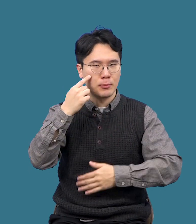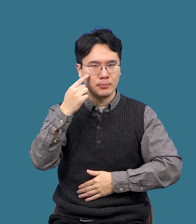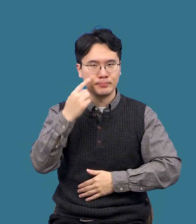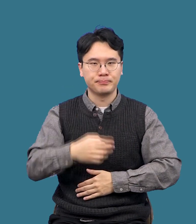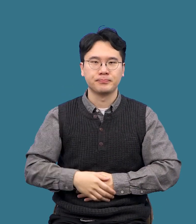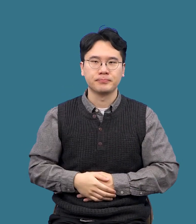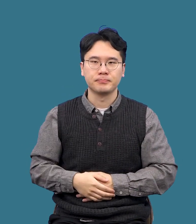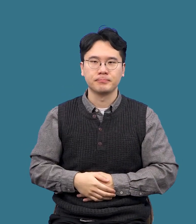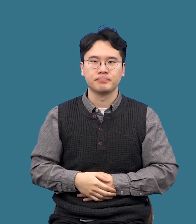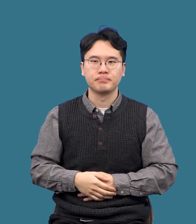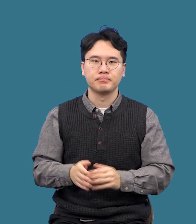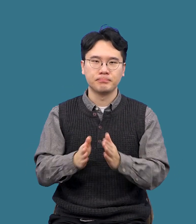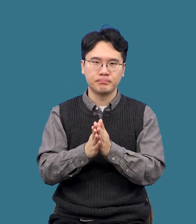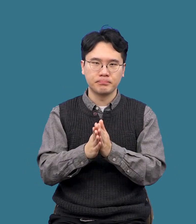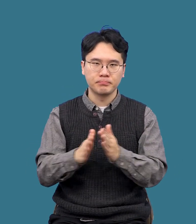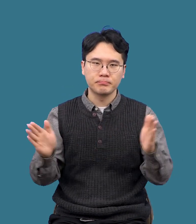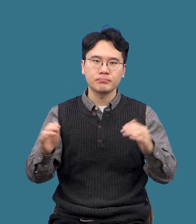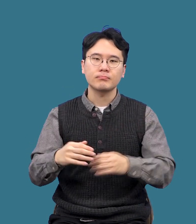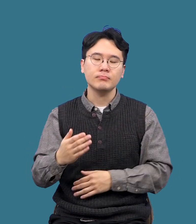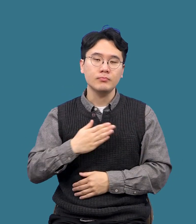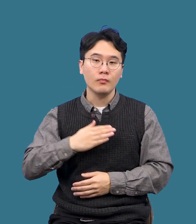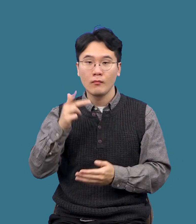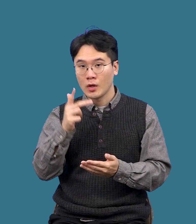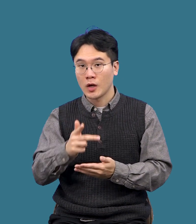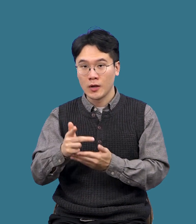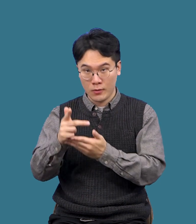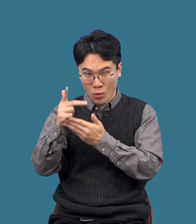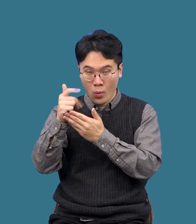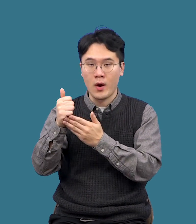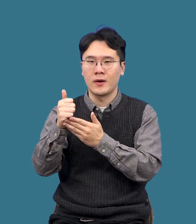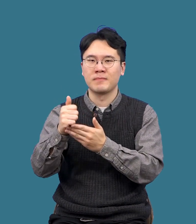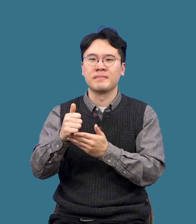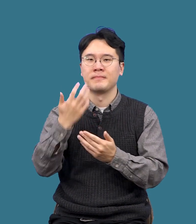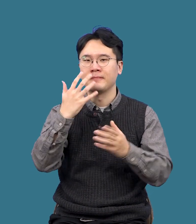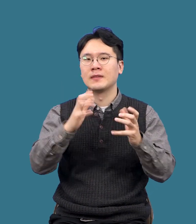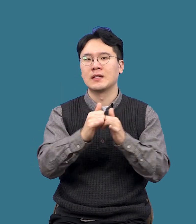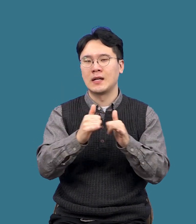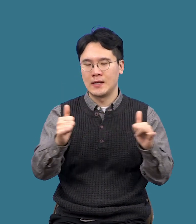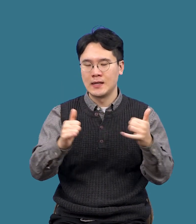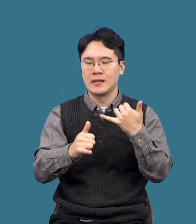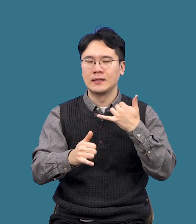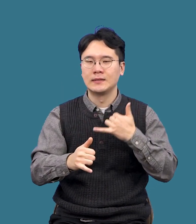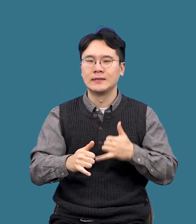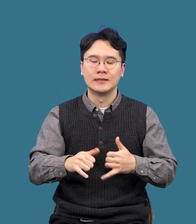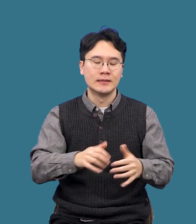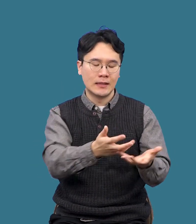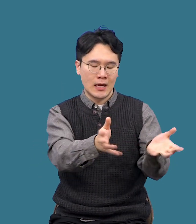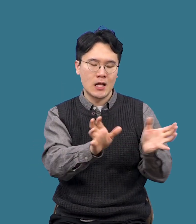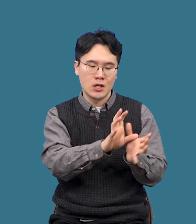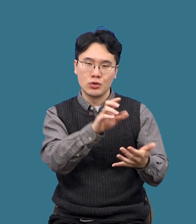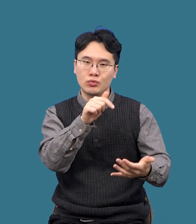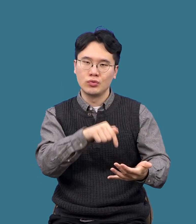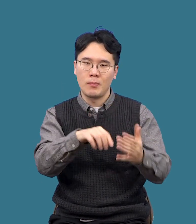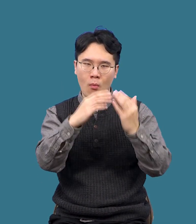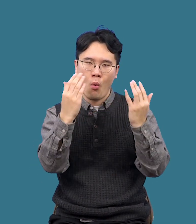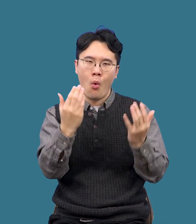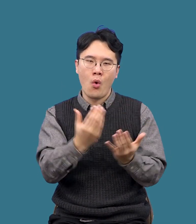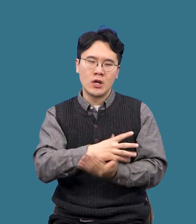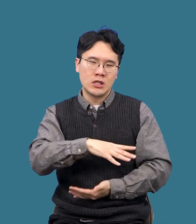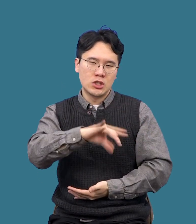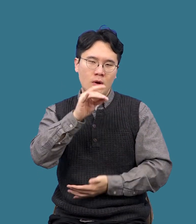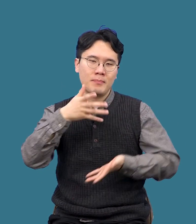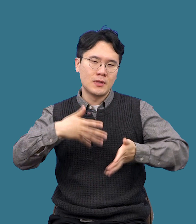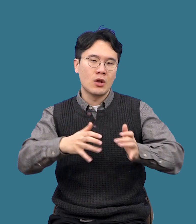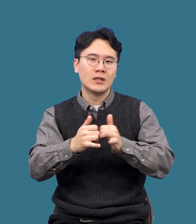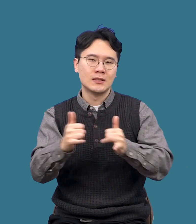41절 말씀 같이 읽습니다. 시작. 나는 여호와라. 이스라엘 자손 중 모든 처음 태어난 자